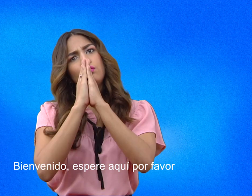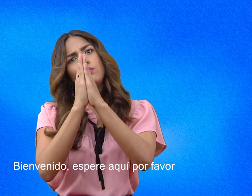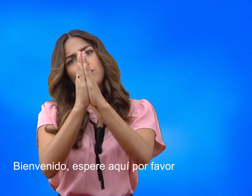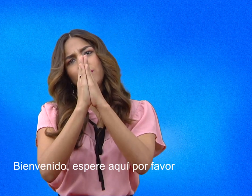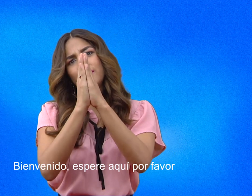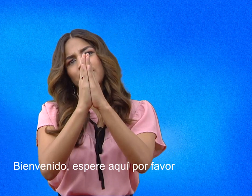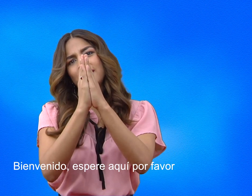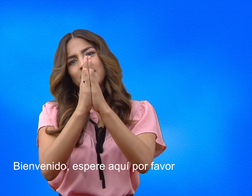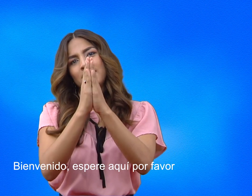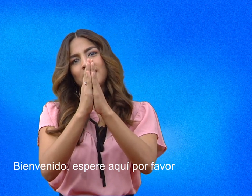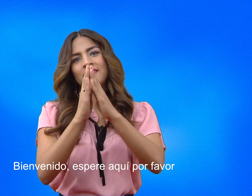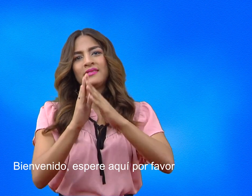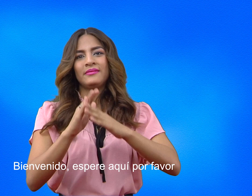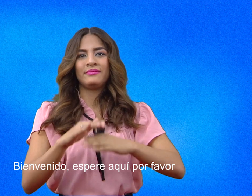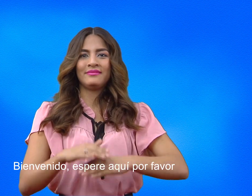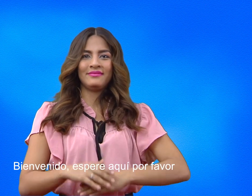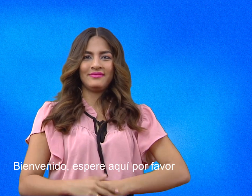Espere aquí, por favor.